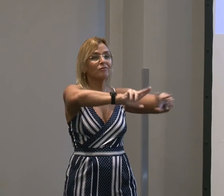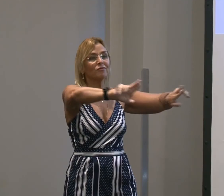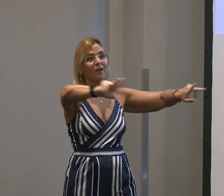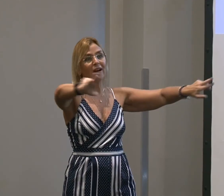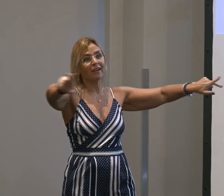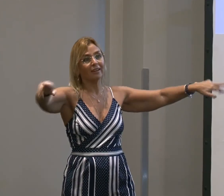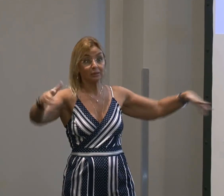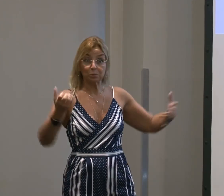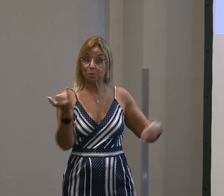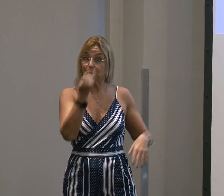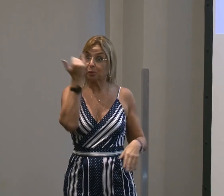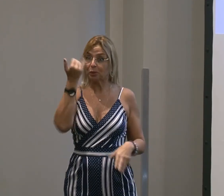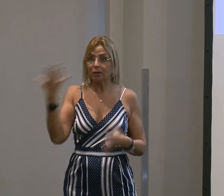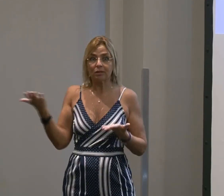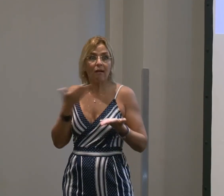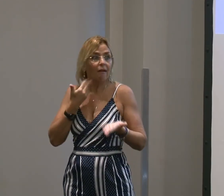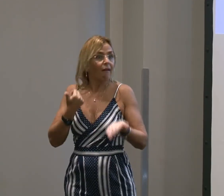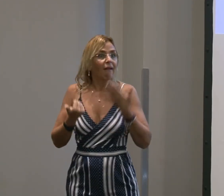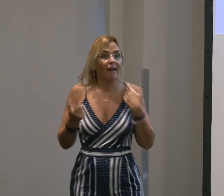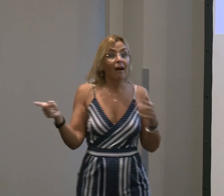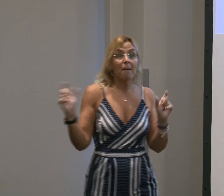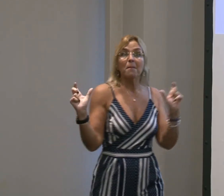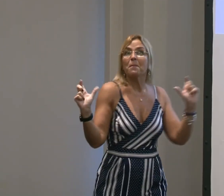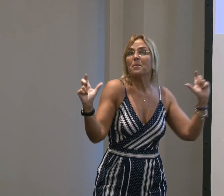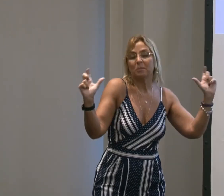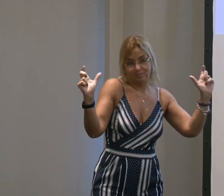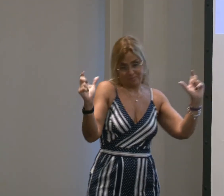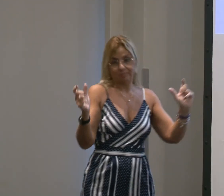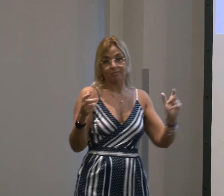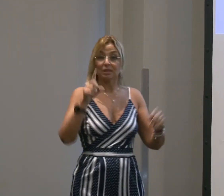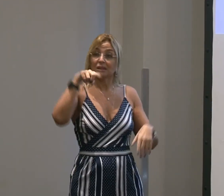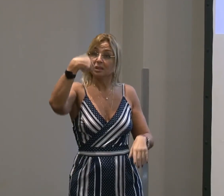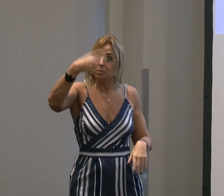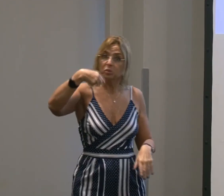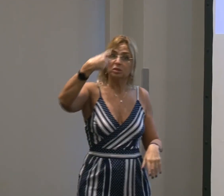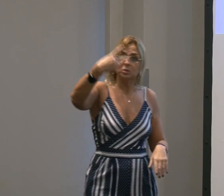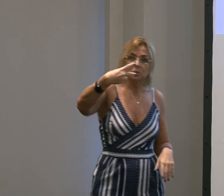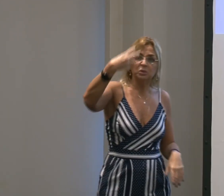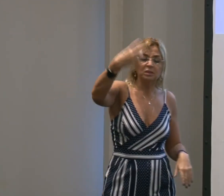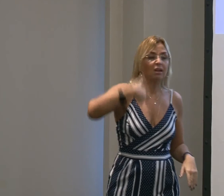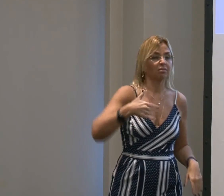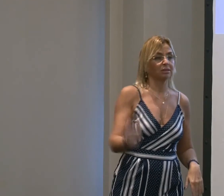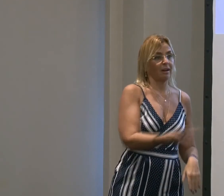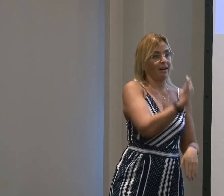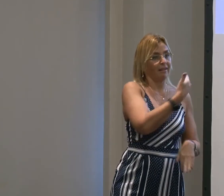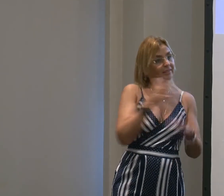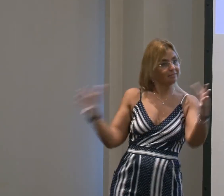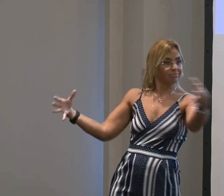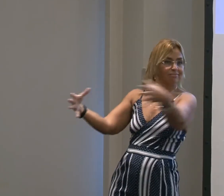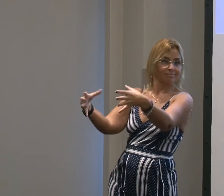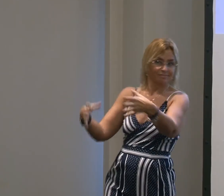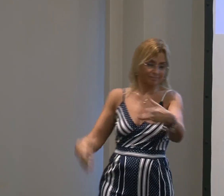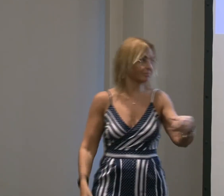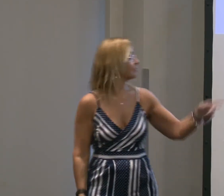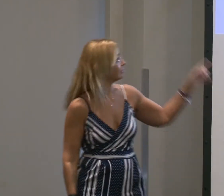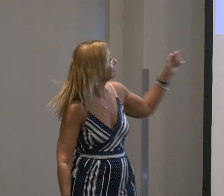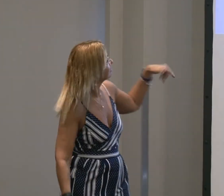essa variação de língua de sinais, as variantes da língua de sinais que são apresentadas pelos mais diferentes tipos de surdo. Então, uma